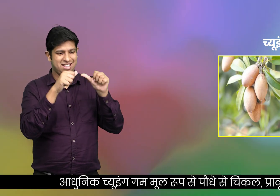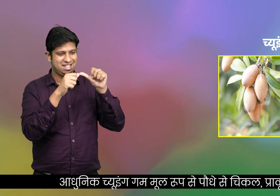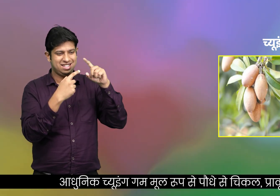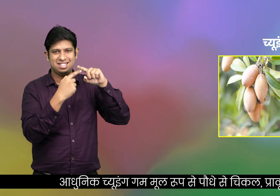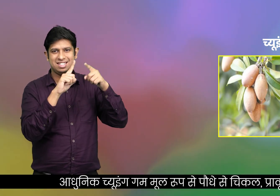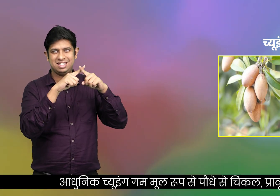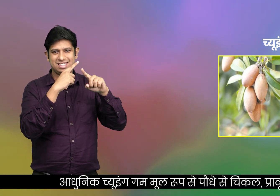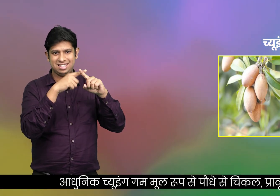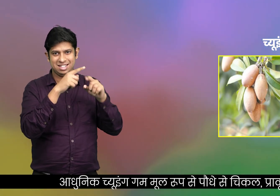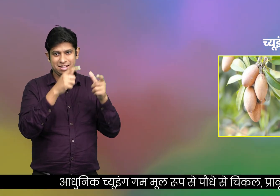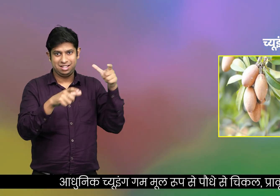है।